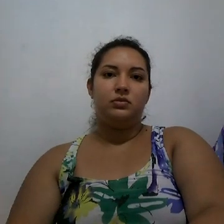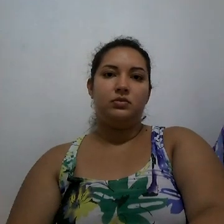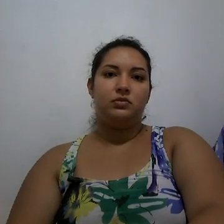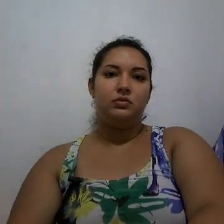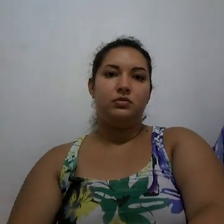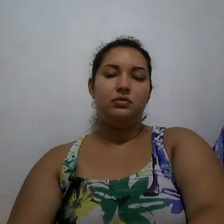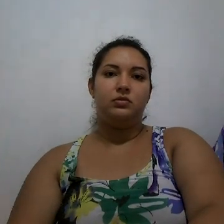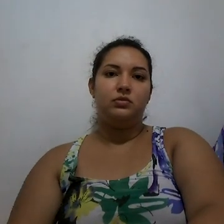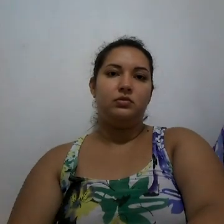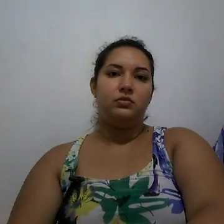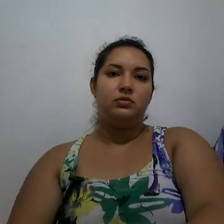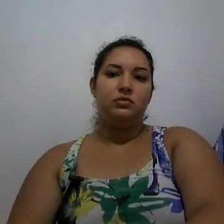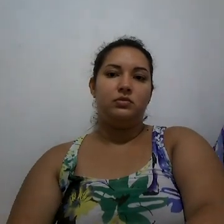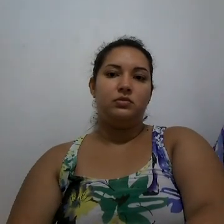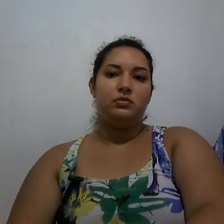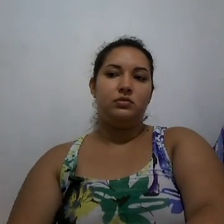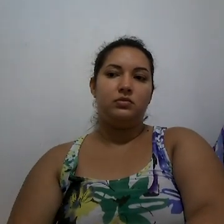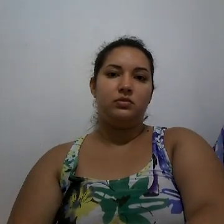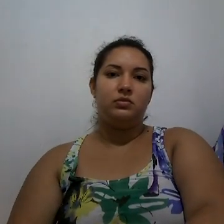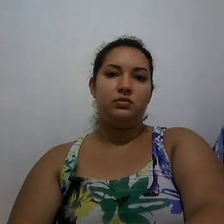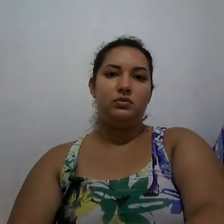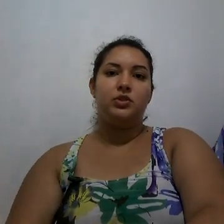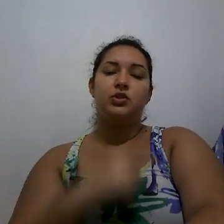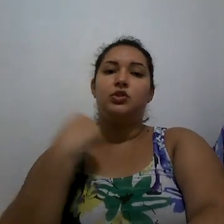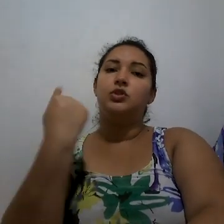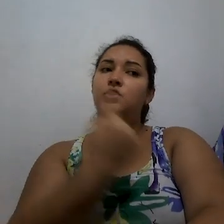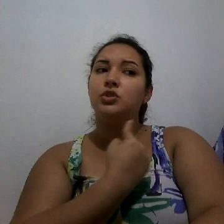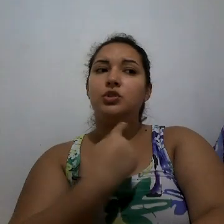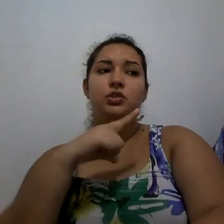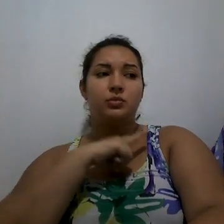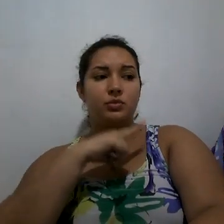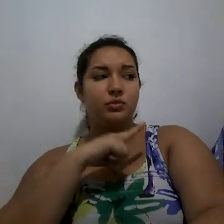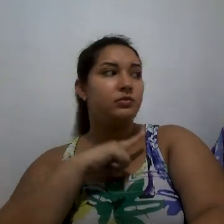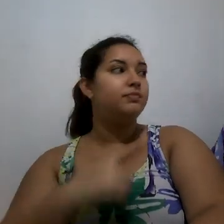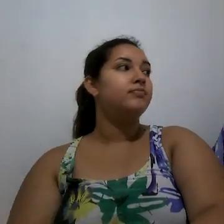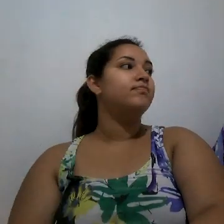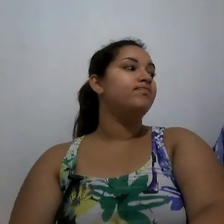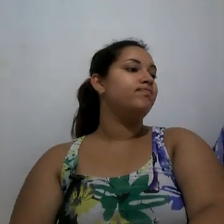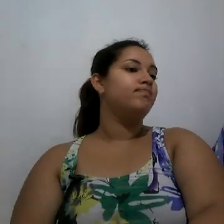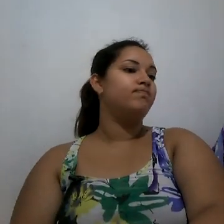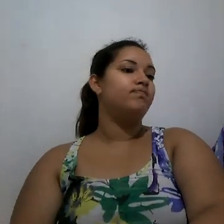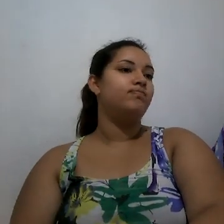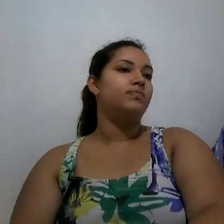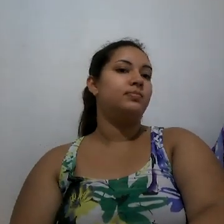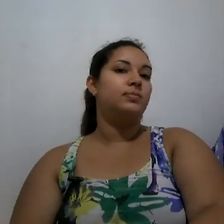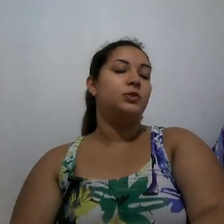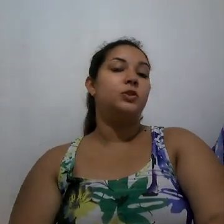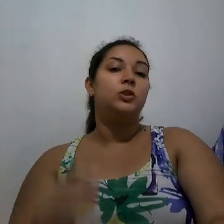Então, vamos lá. E aí, nós podemos ter esse tipo de concentração, ou